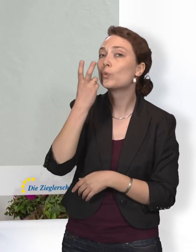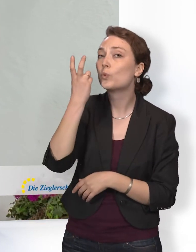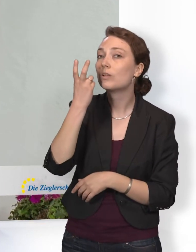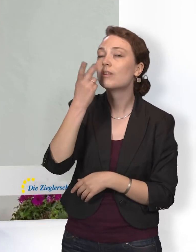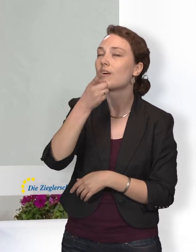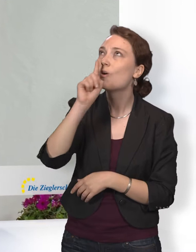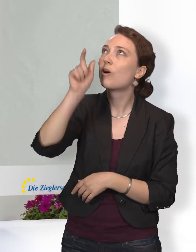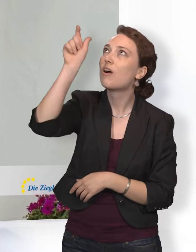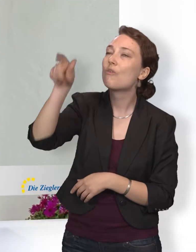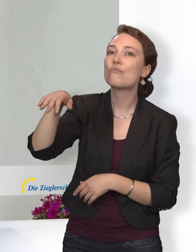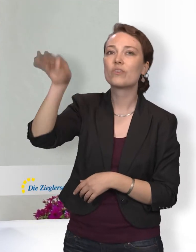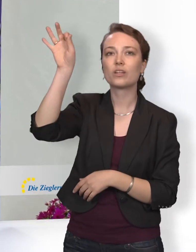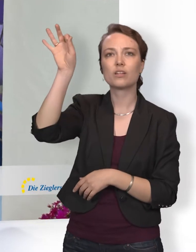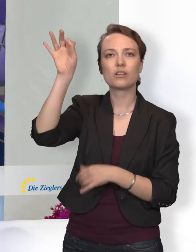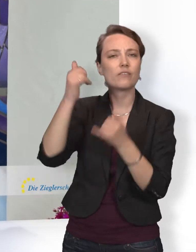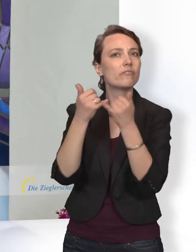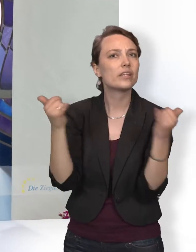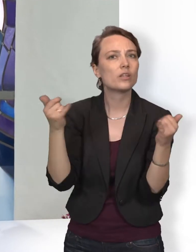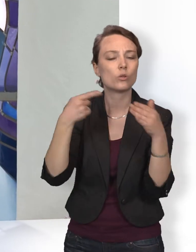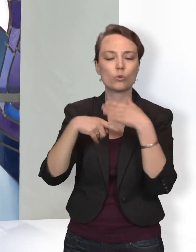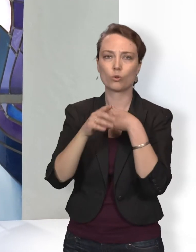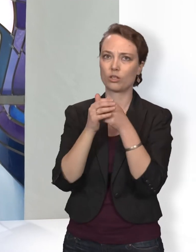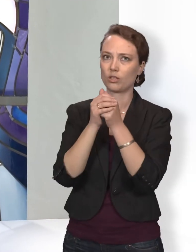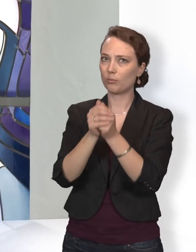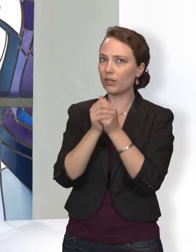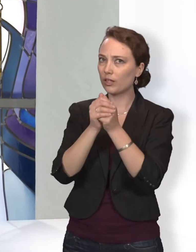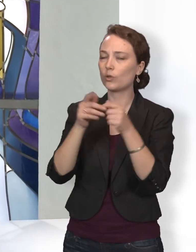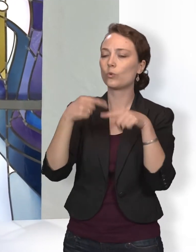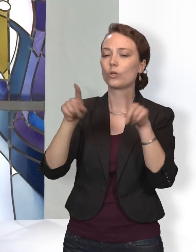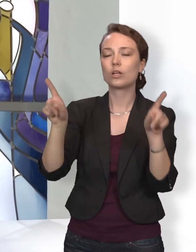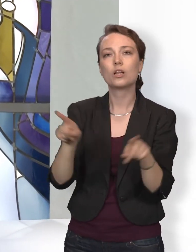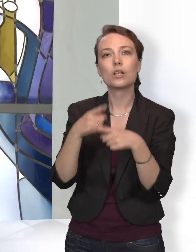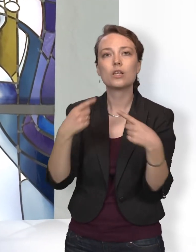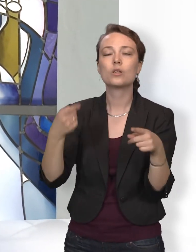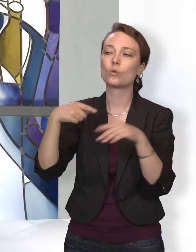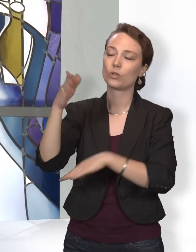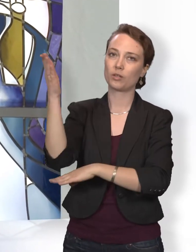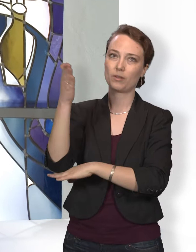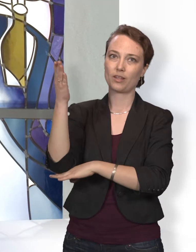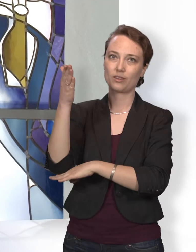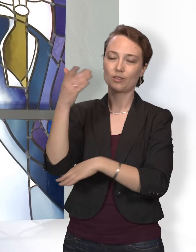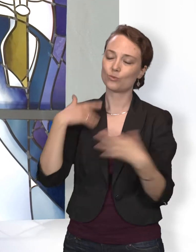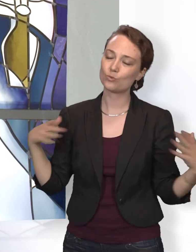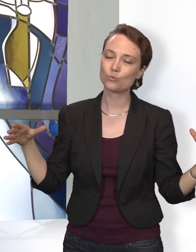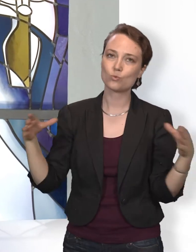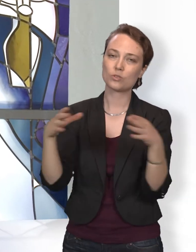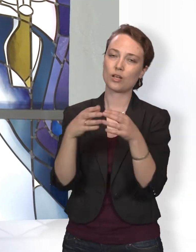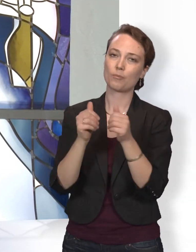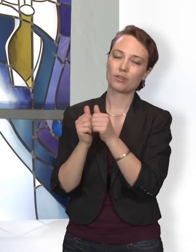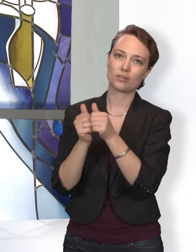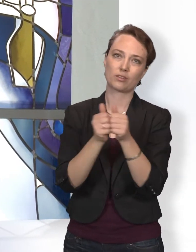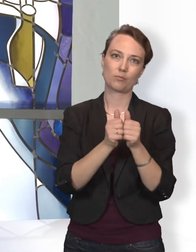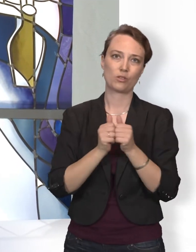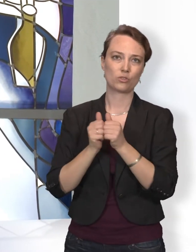finden. In den Gebeten, in den Liedern, in der Predigt, im Miteinander. Ein Gottsucher